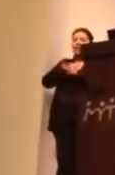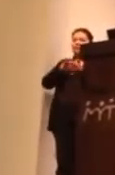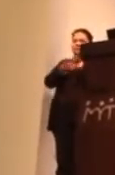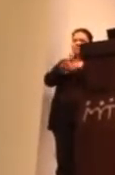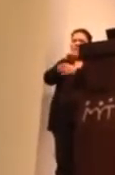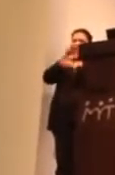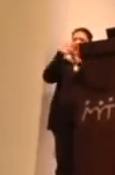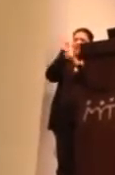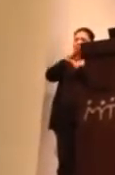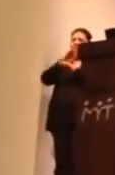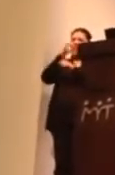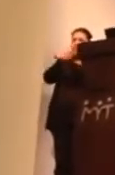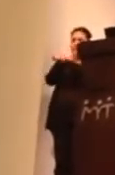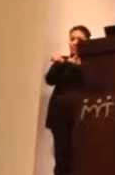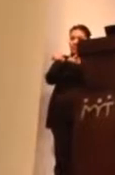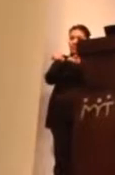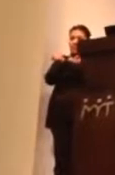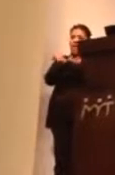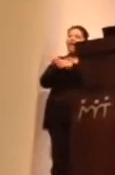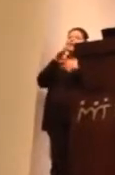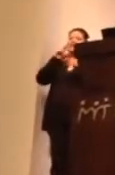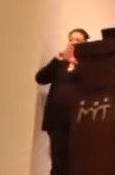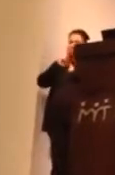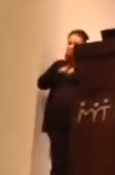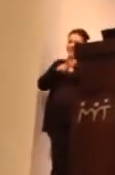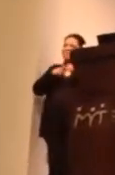falso manejo de las emociones, obviamente lo van a hacer.